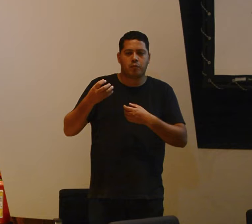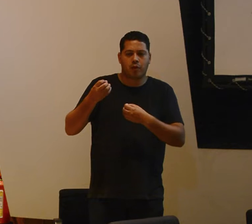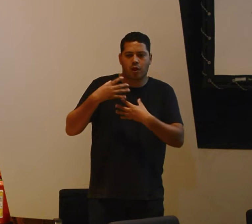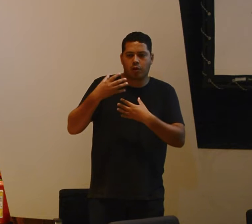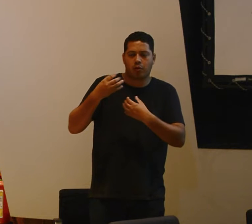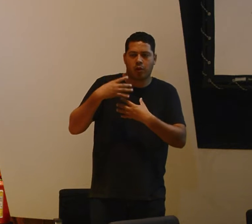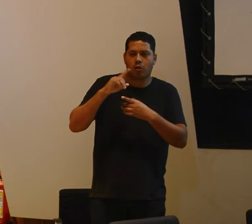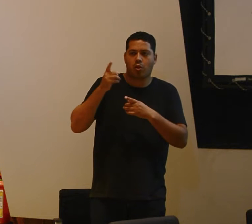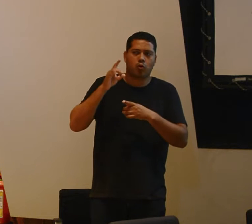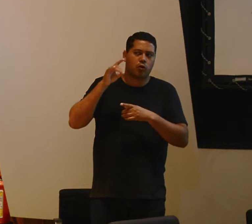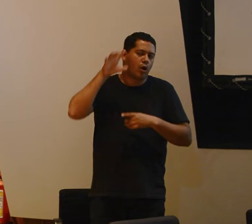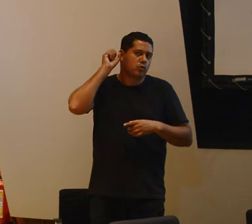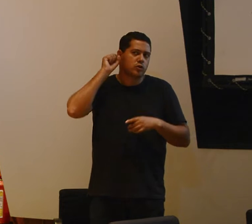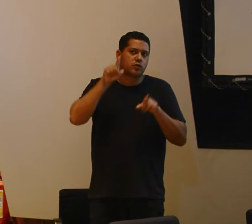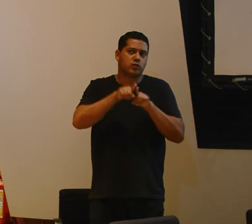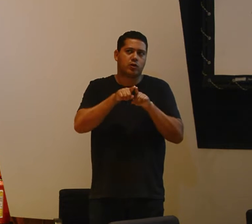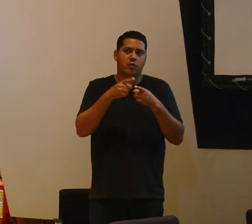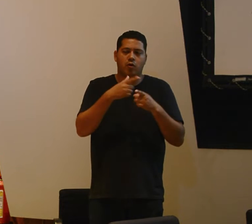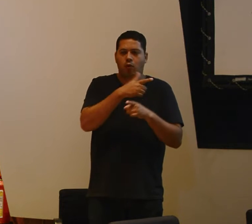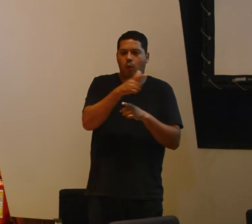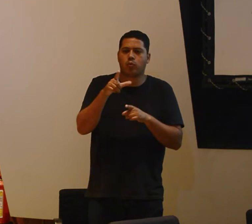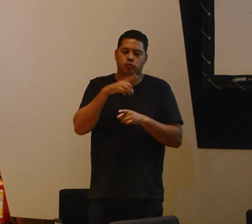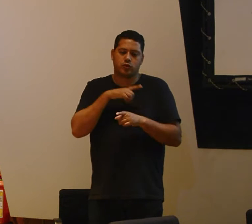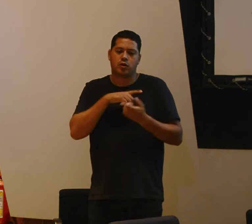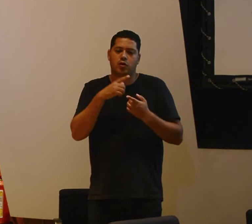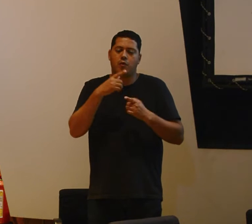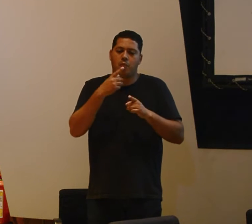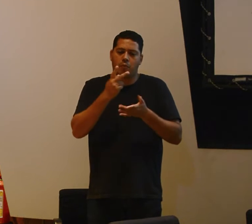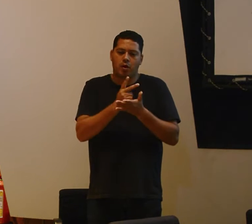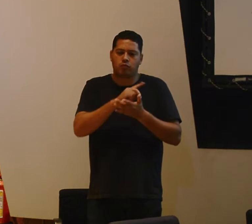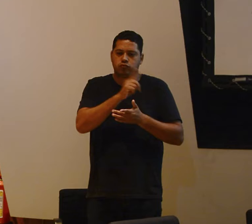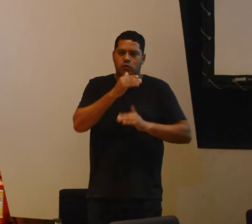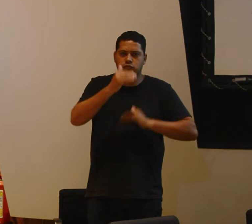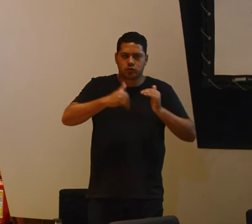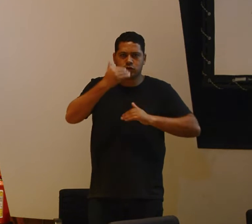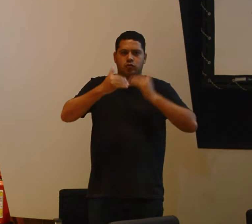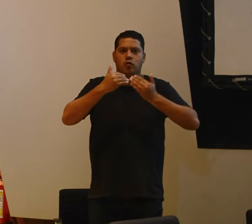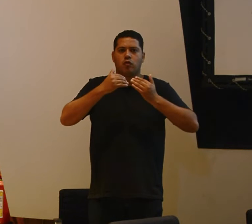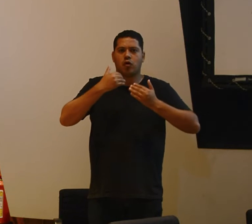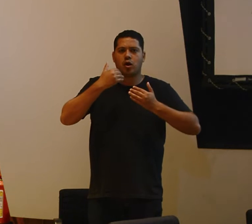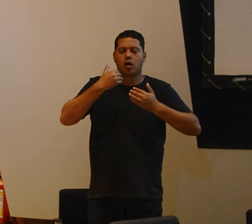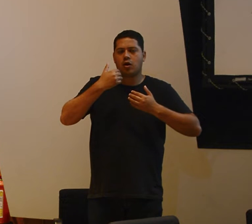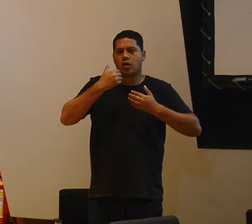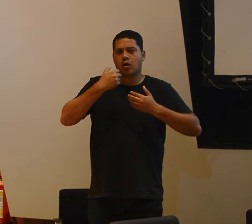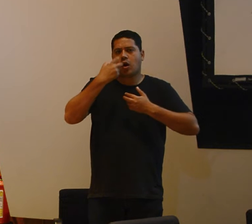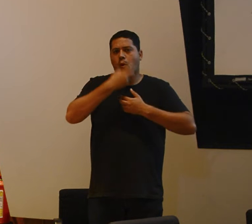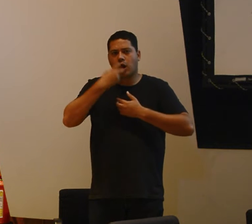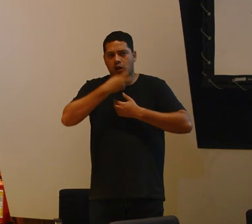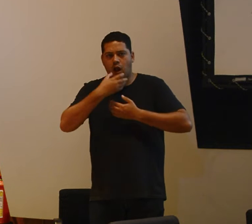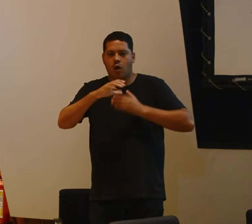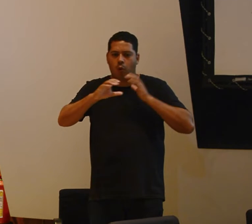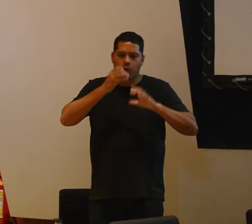ao transtorno que ela possui. Então, por mais que ela não desenvolva a comunicação oral efetiva, ela desenvolve